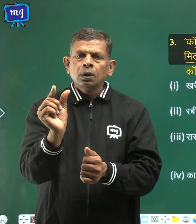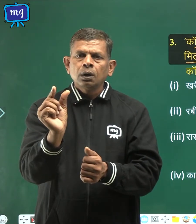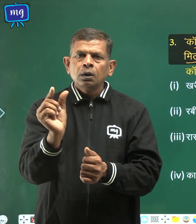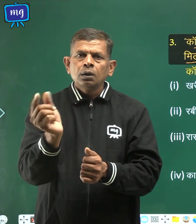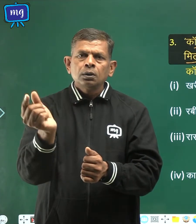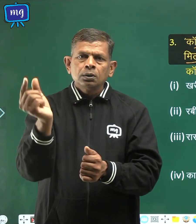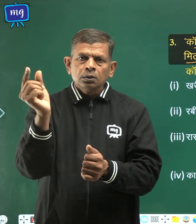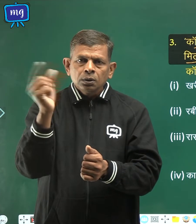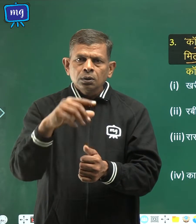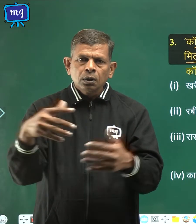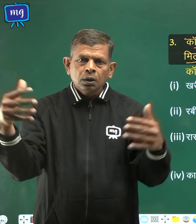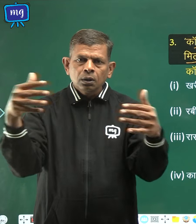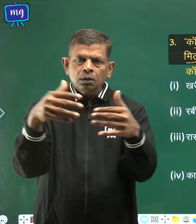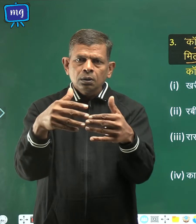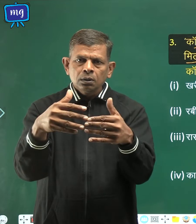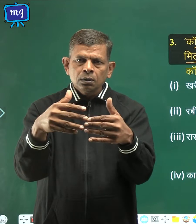जिनका मिलान